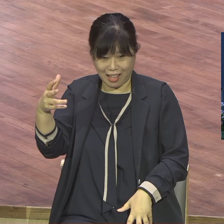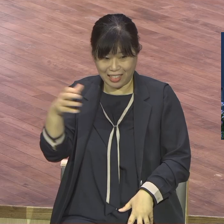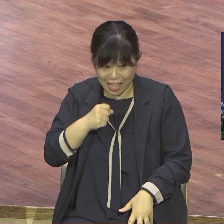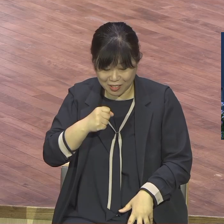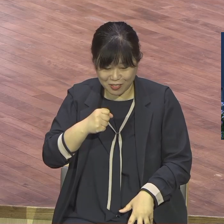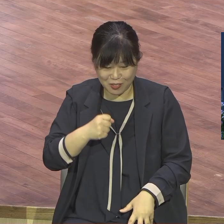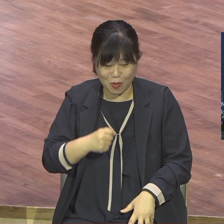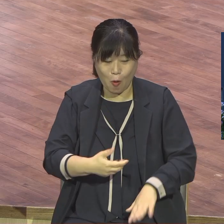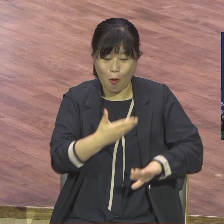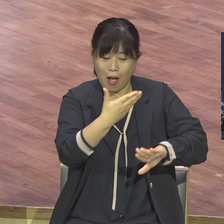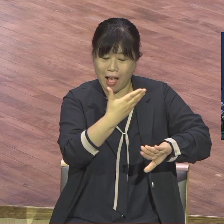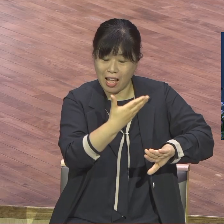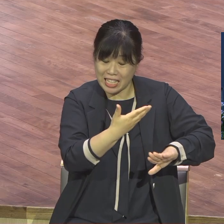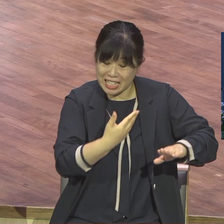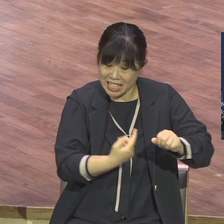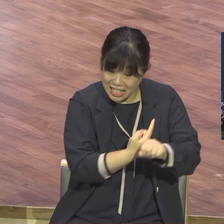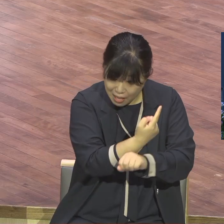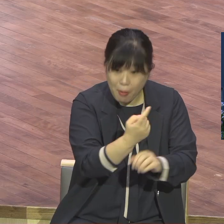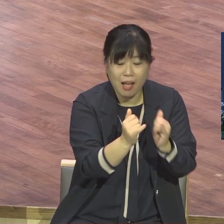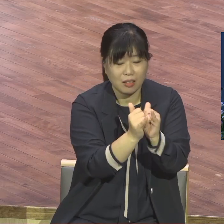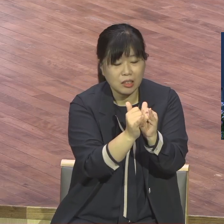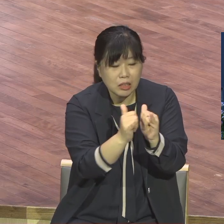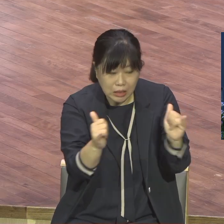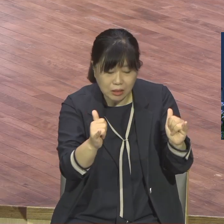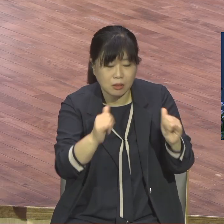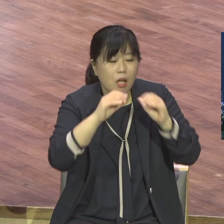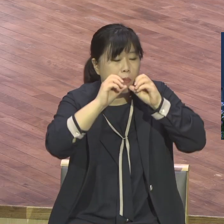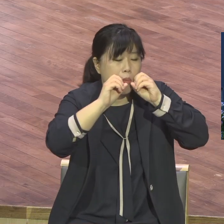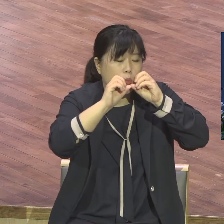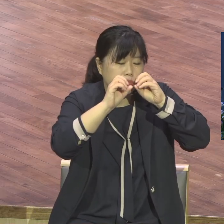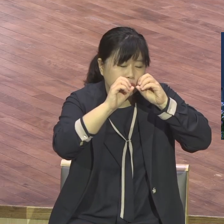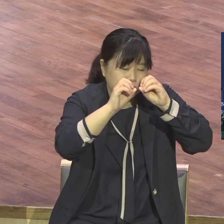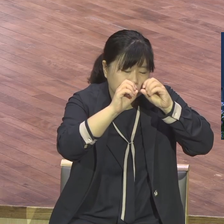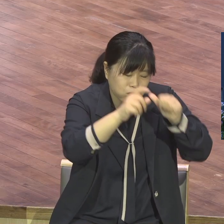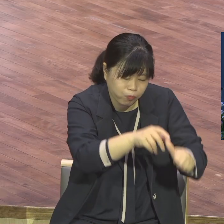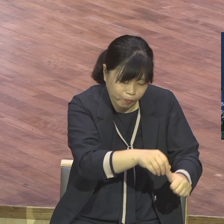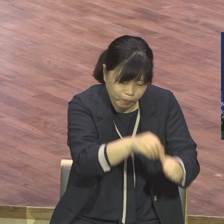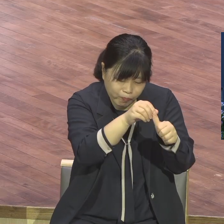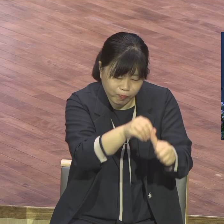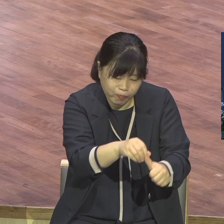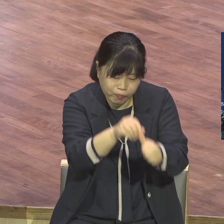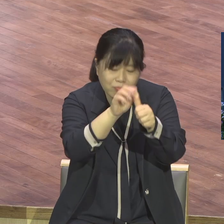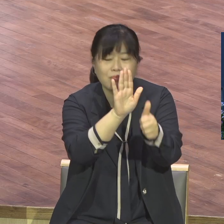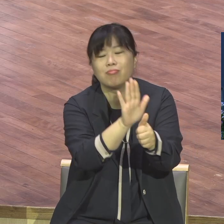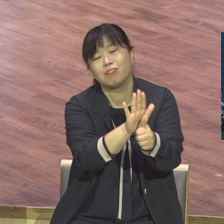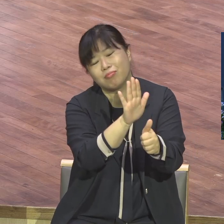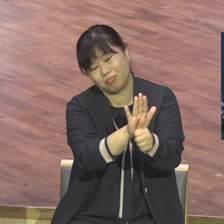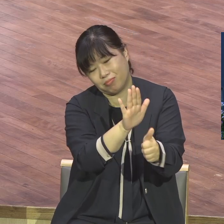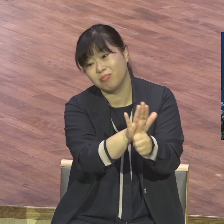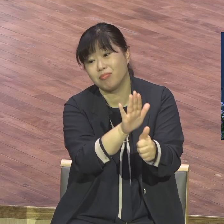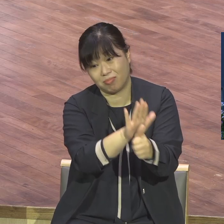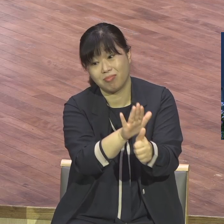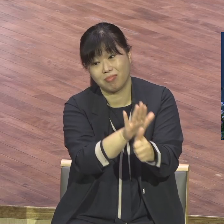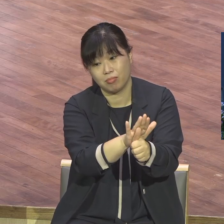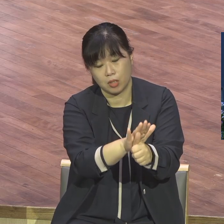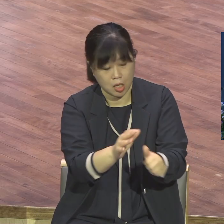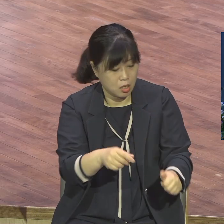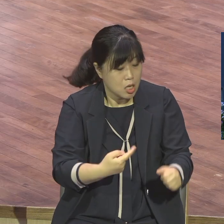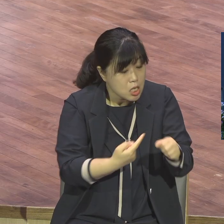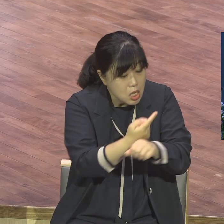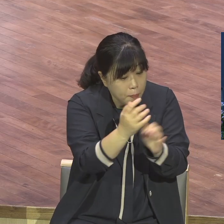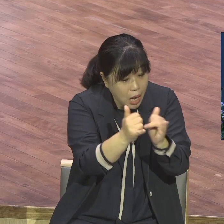강조하고 있어요. 이방인을 하나님께 제물로 드리는 그런 삶을 살았다. 이방인을 제물로 드린다는